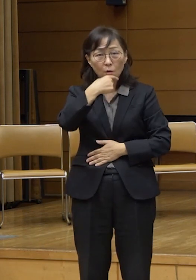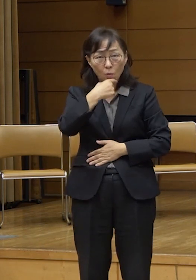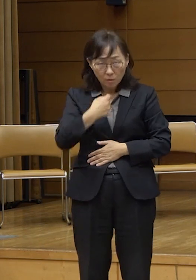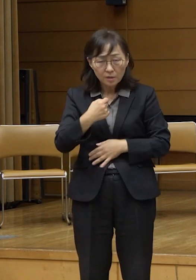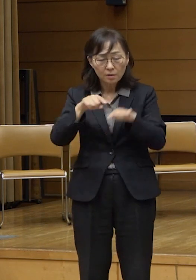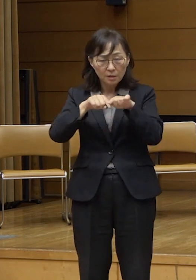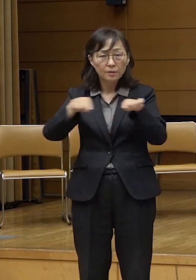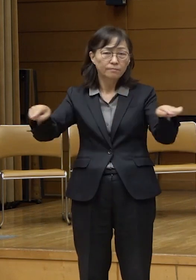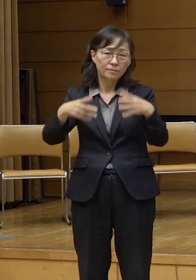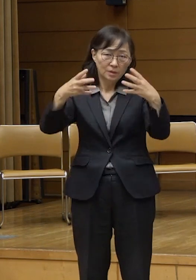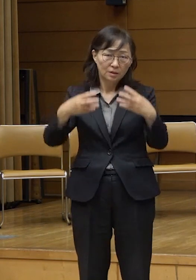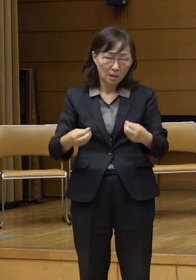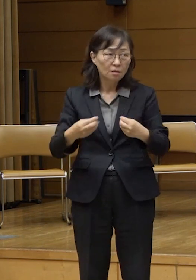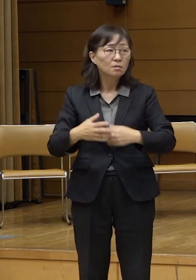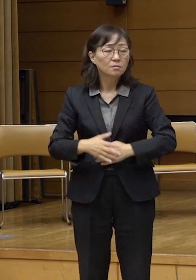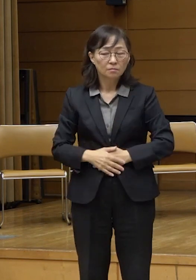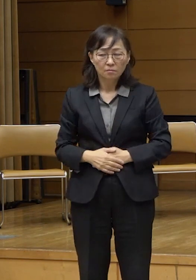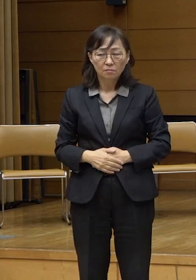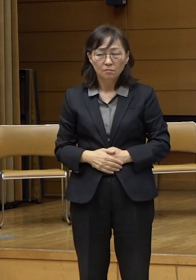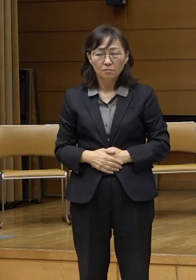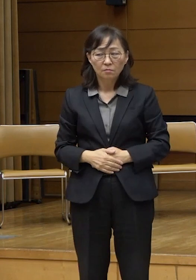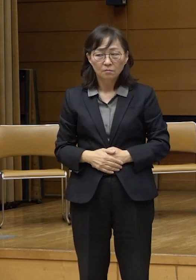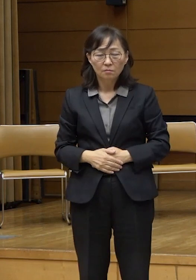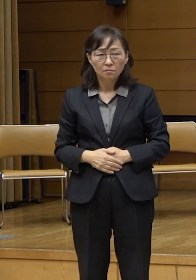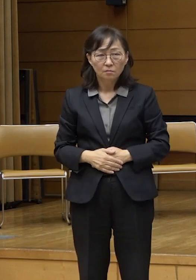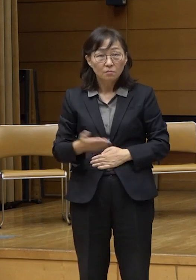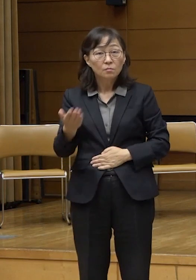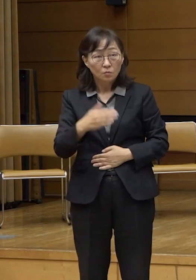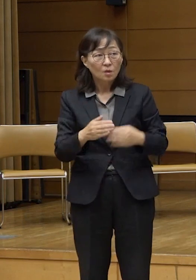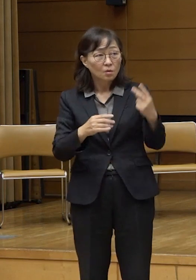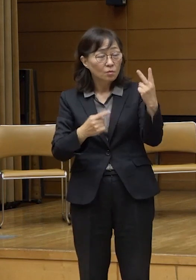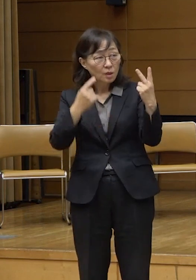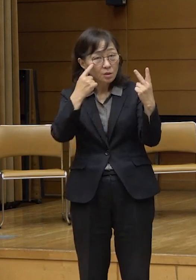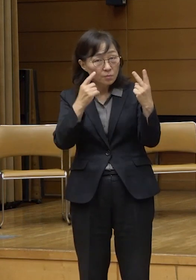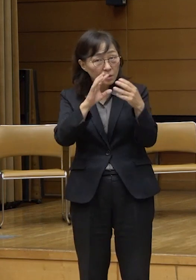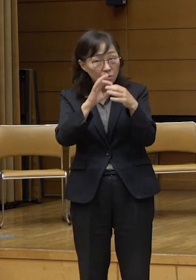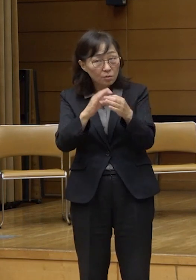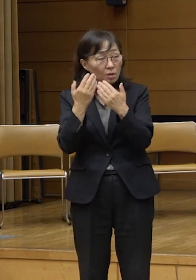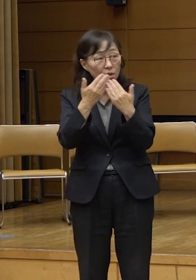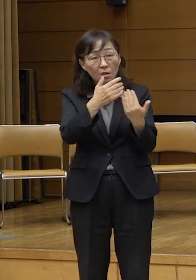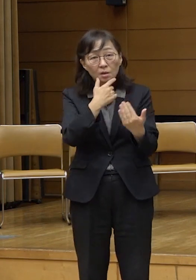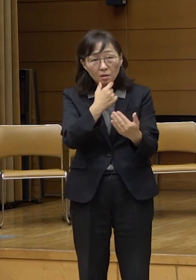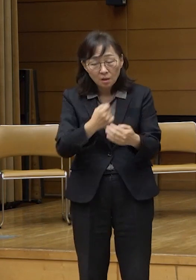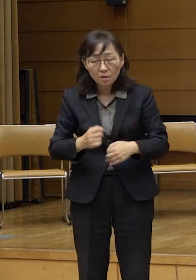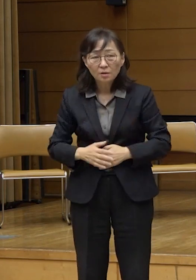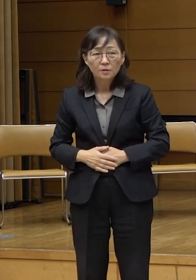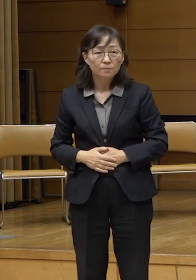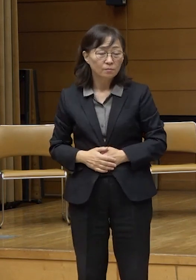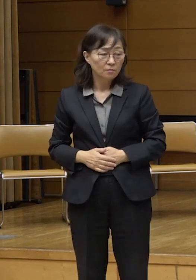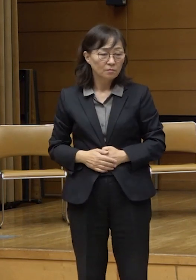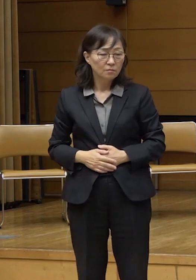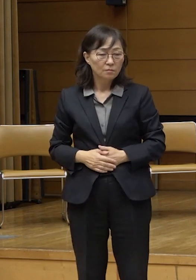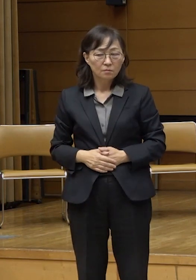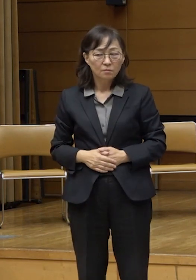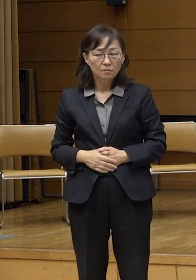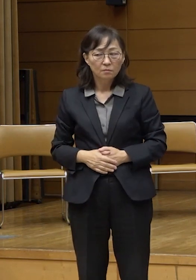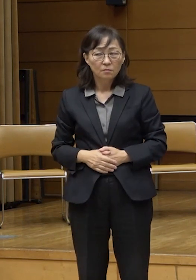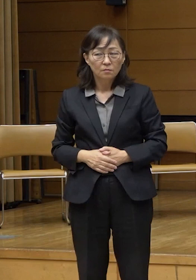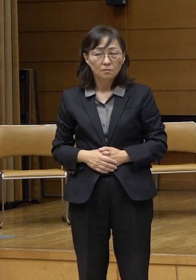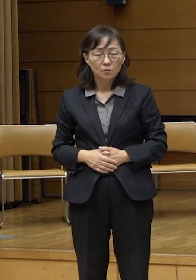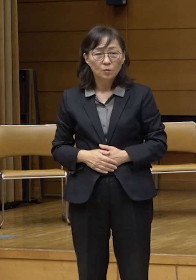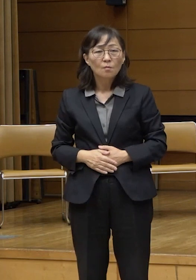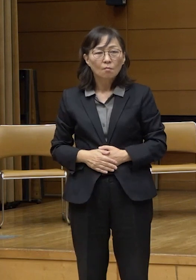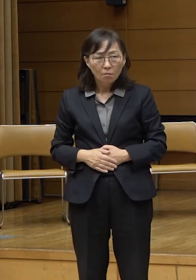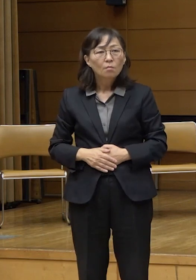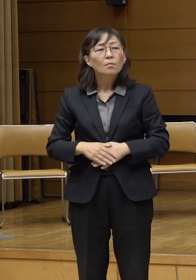ことをやっていこうと考えております。 デフェナス、これは岡部先生に伺うと言っていますが、先ほど緩やかな増